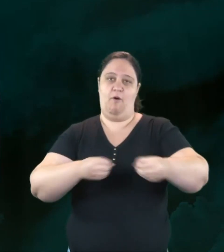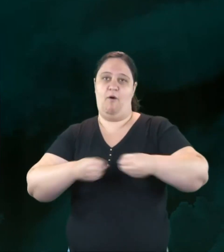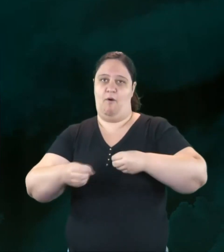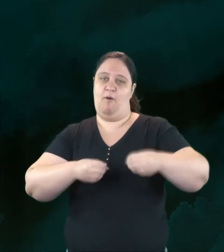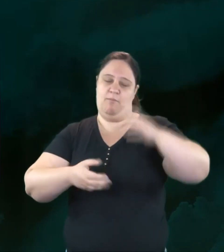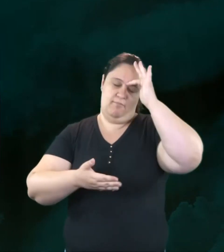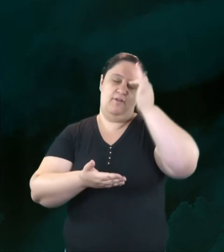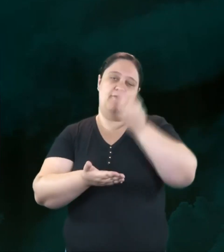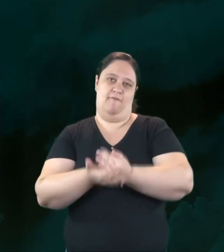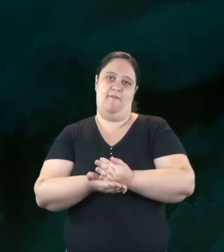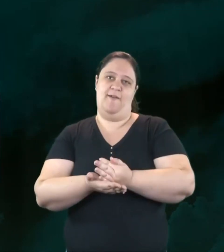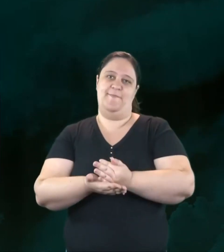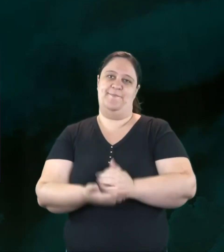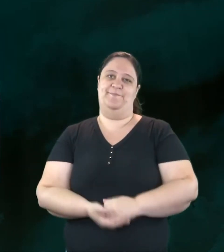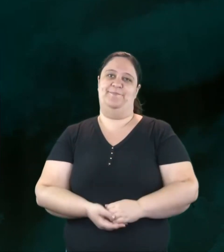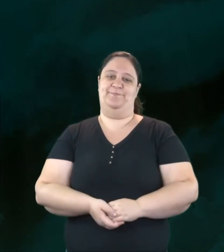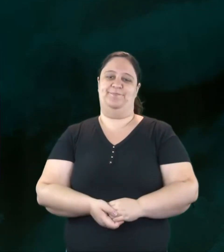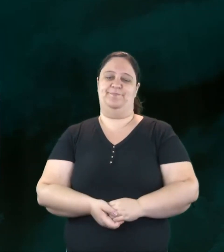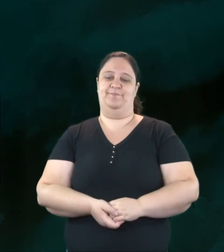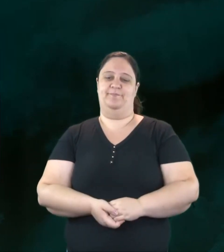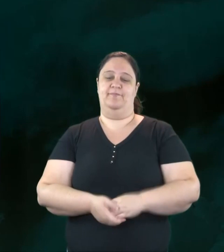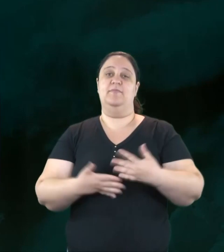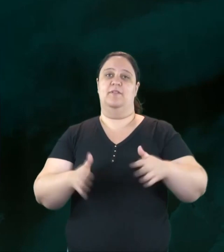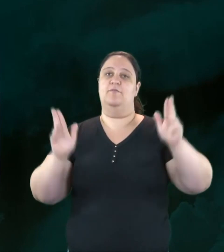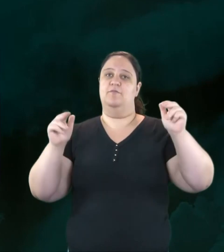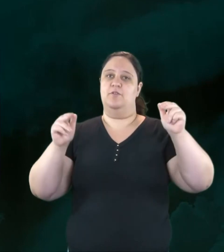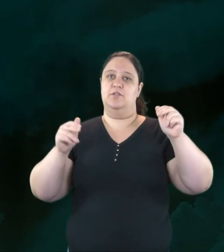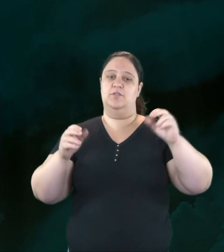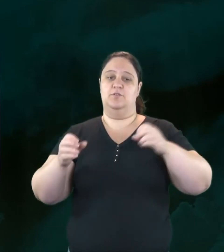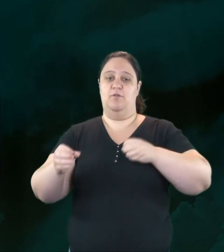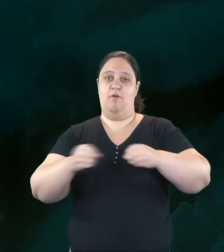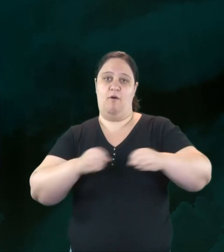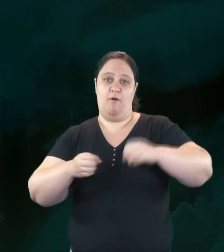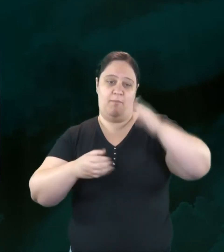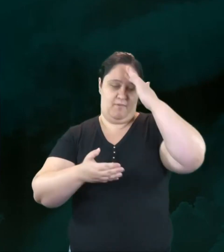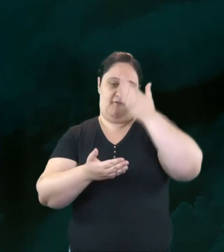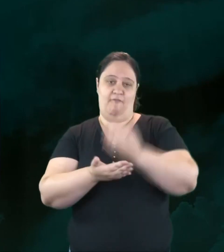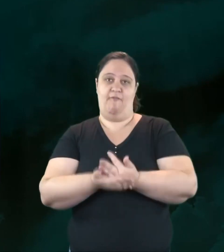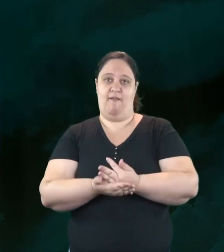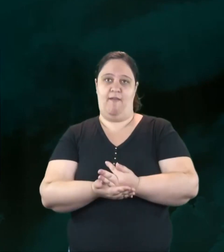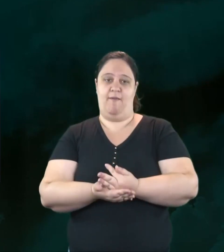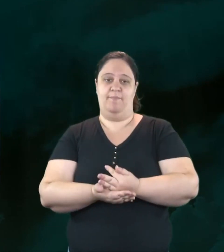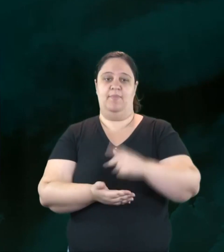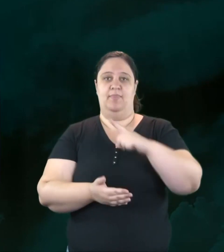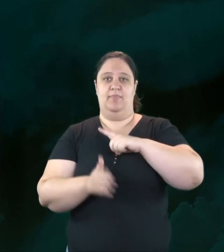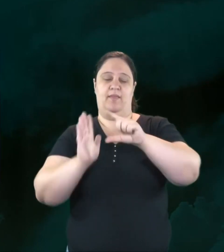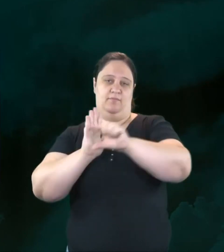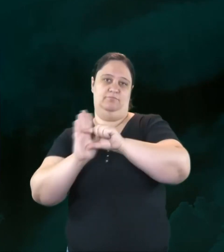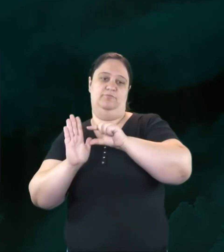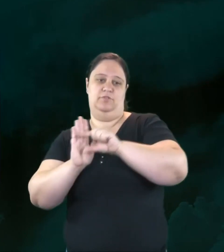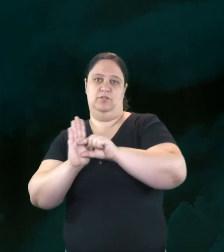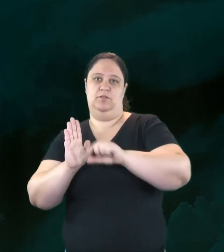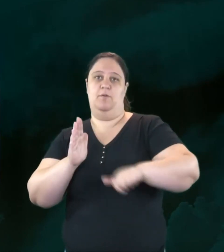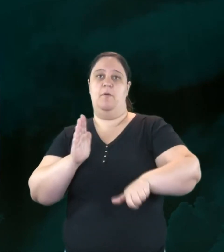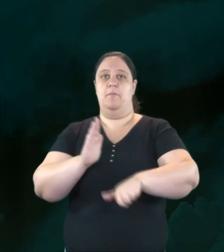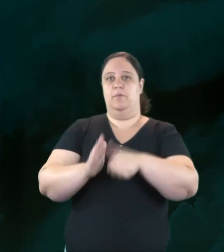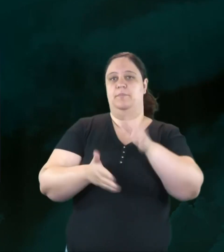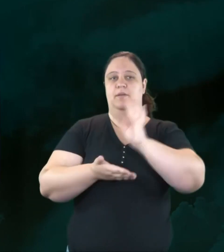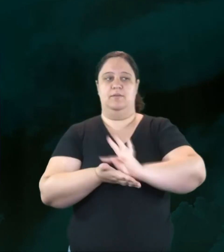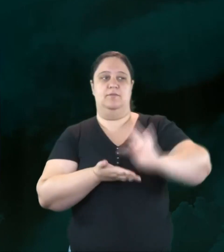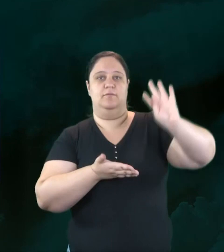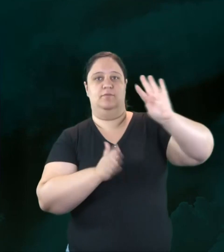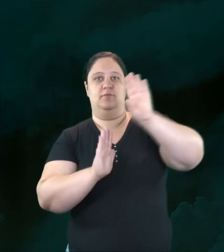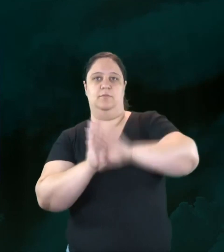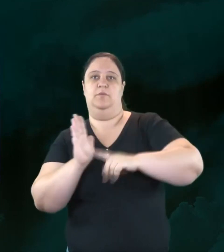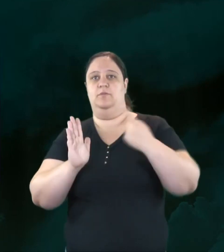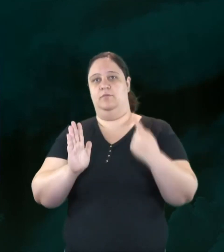o título é Obra de Fé e os versículos estão aí projetados, 1 Tessalonicenses, capítulo